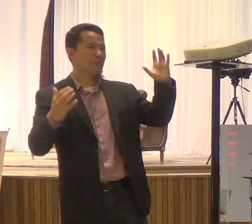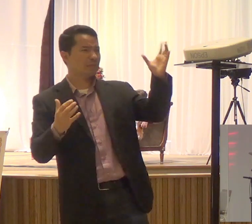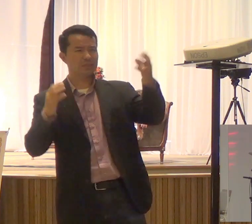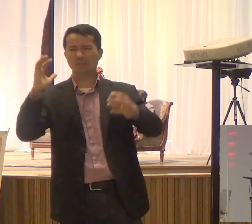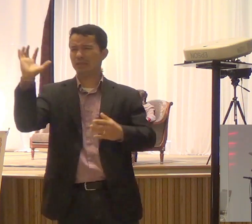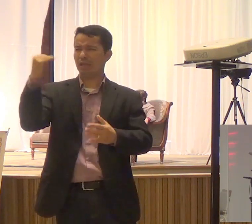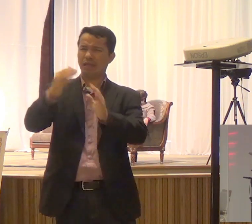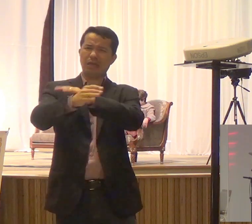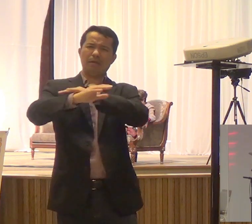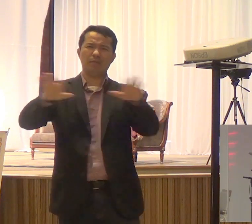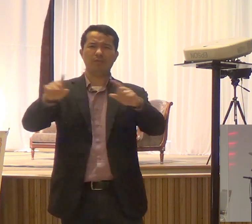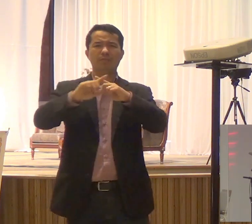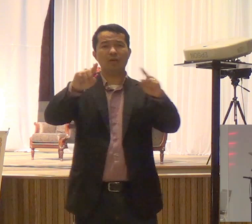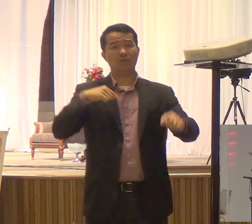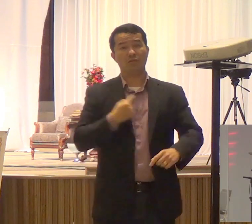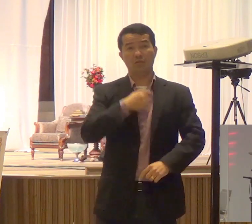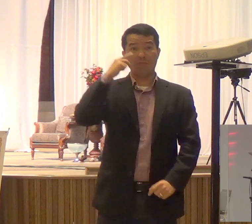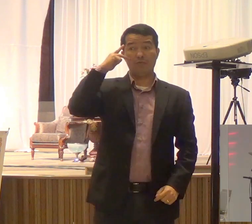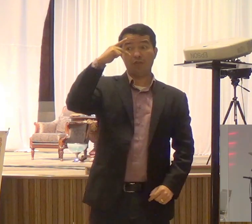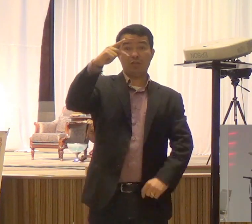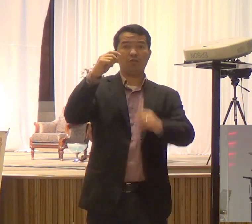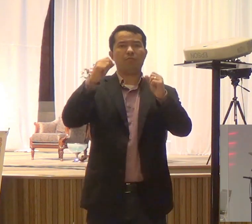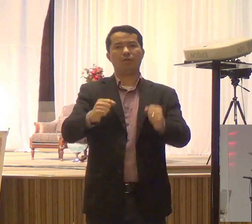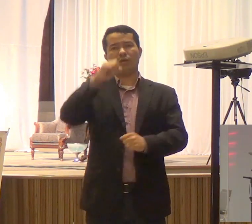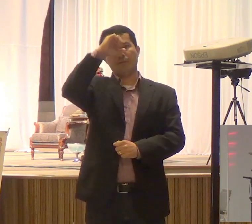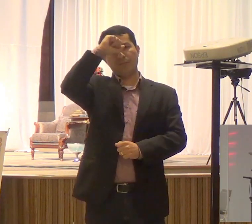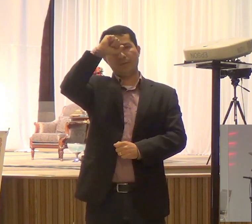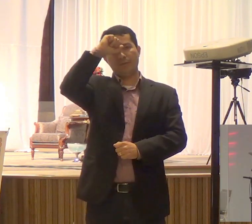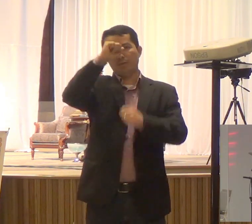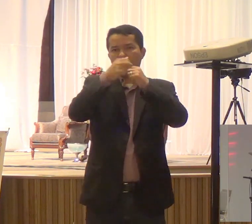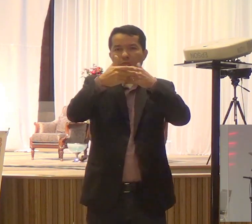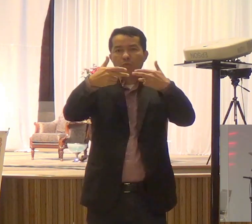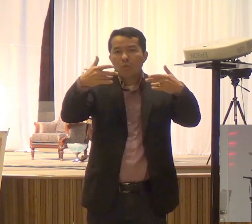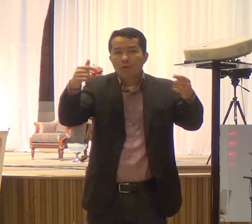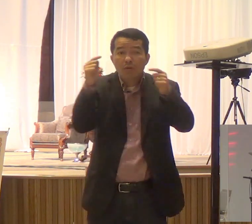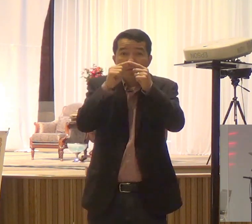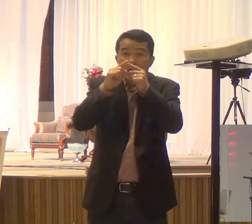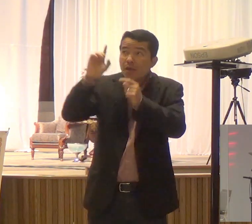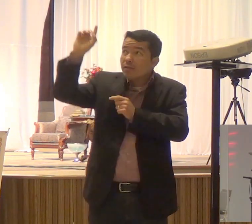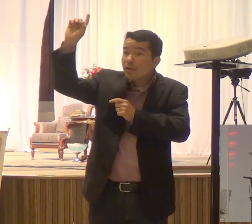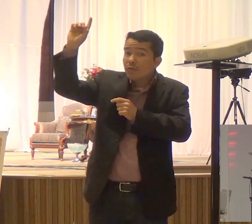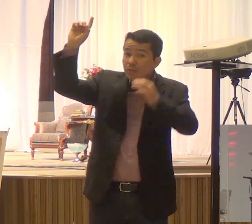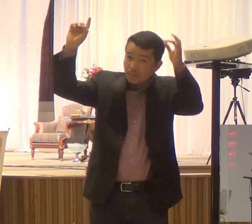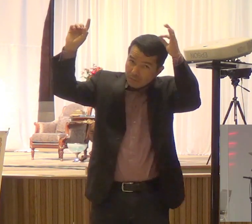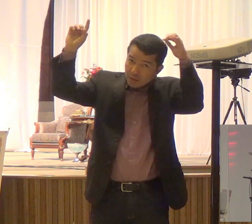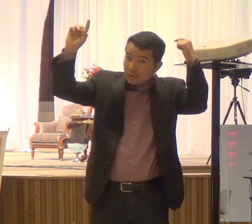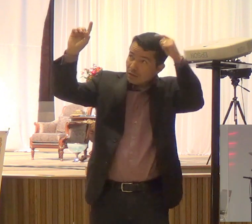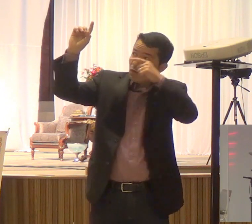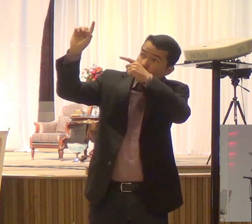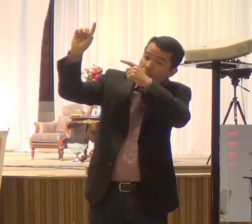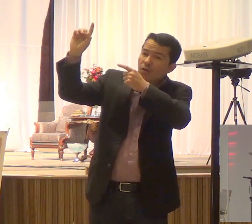para nós ainda hoje, amém? E a gente pode aprender coisas de Deus, coisas do Espírito Santo de Deus para a nossa vida hoje. O